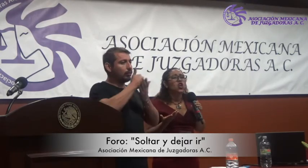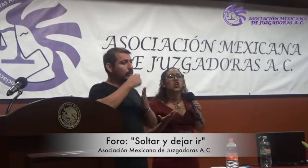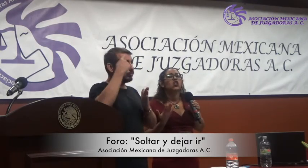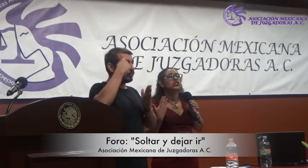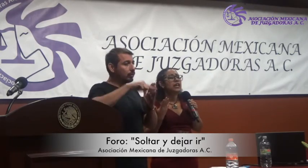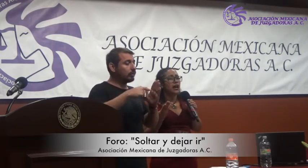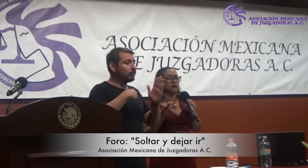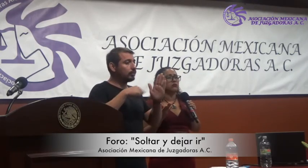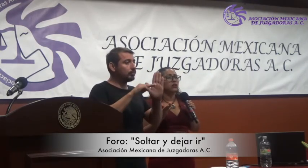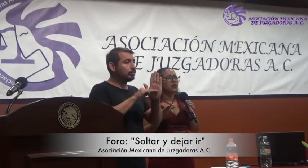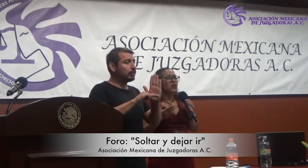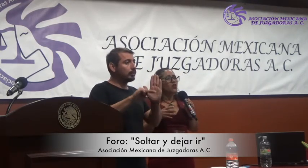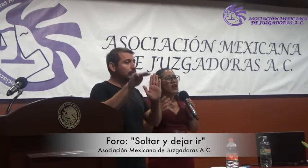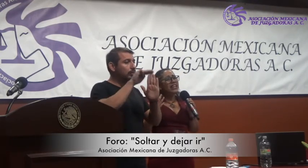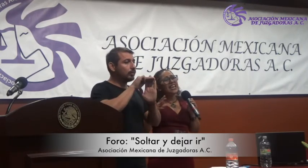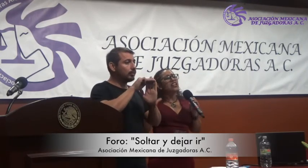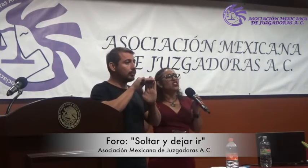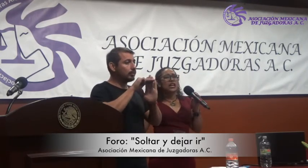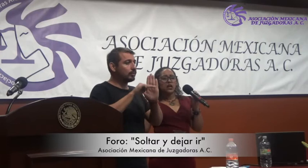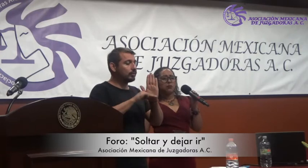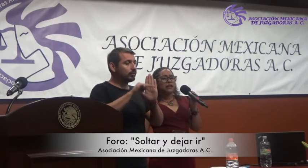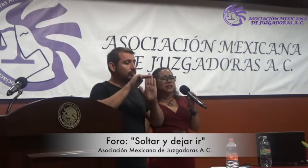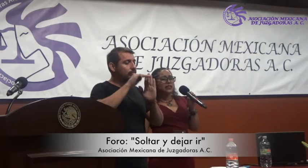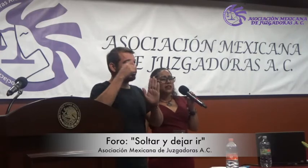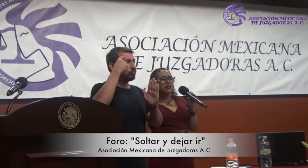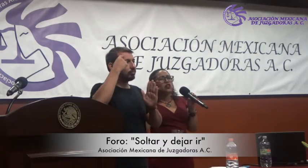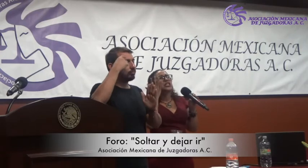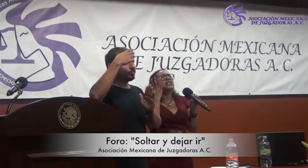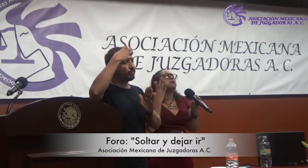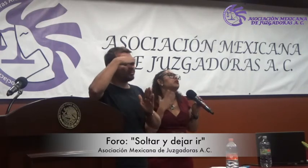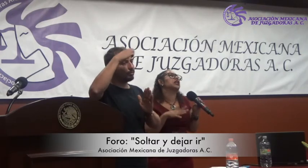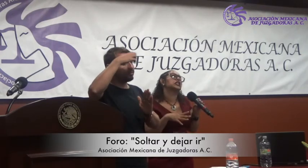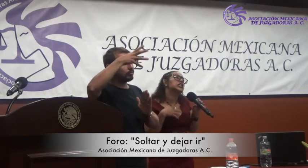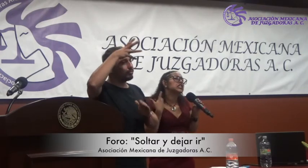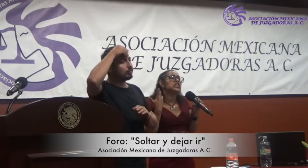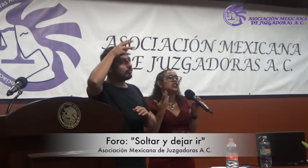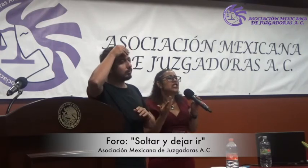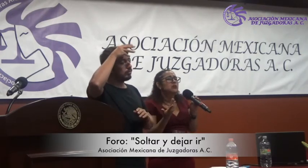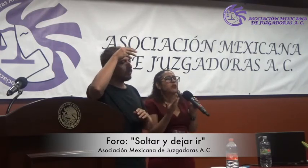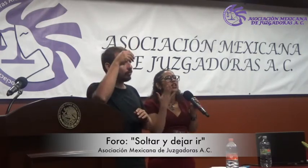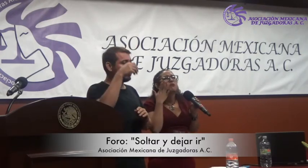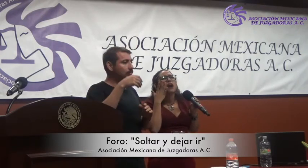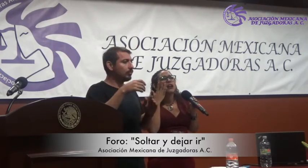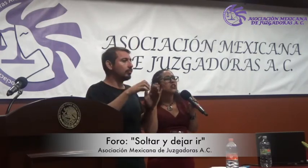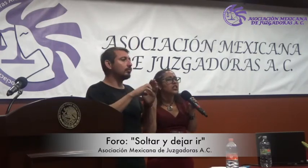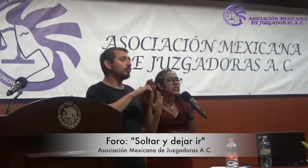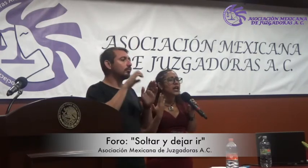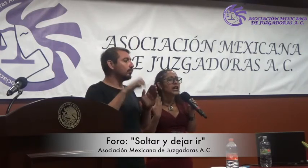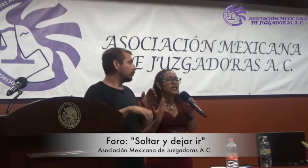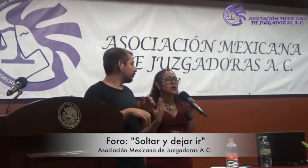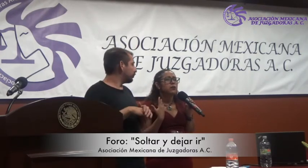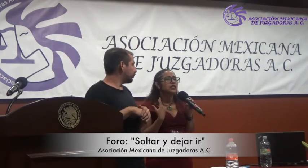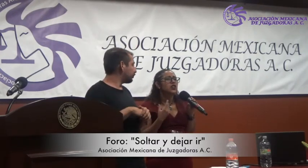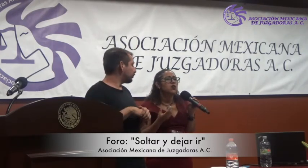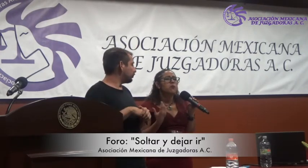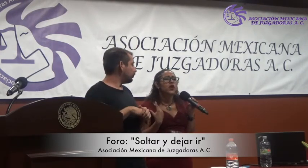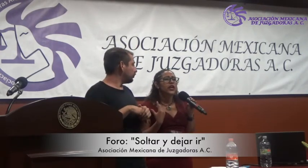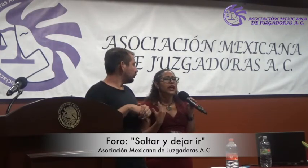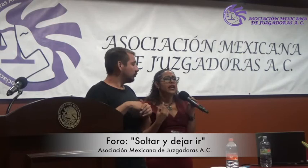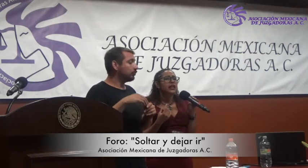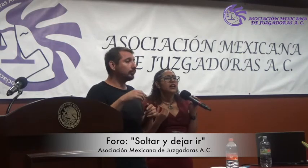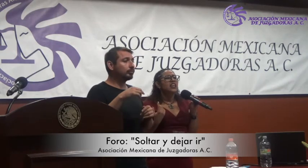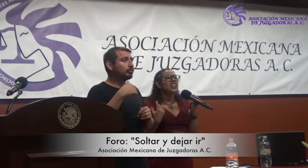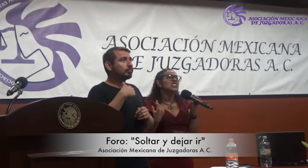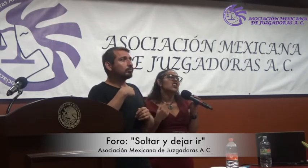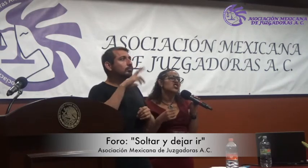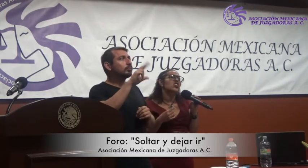el dolor. O sea, cualquier cosa que pase nos hace poner tristes y nos hace poner mal y nos hace caer en depresión